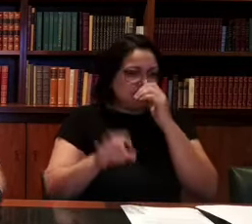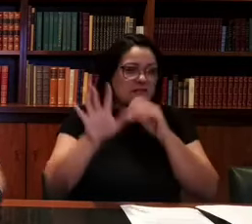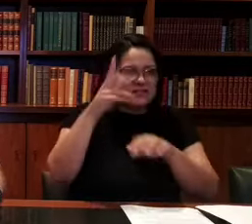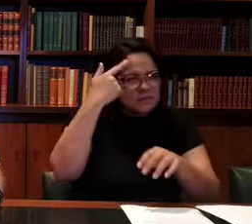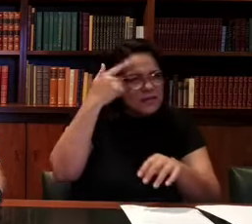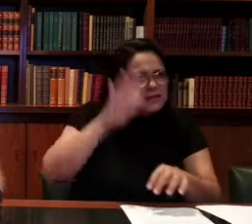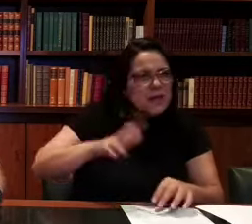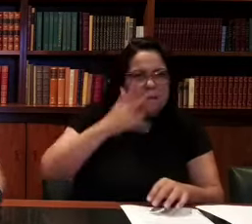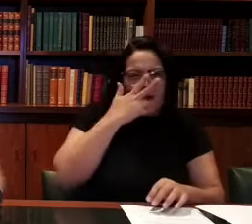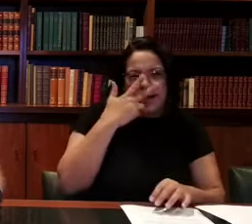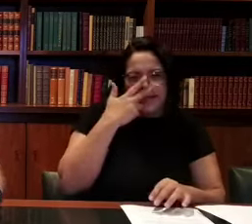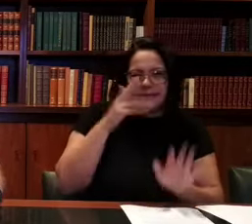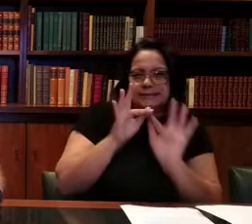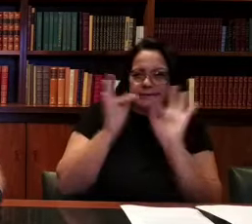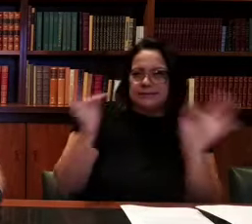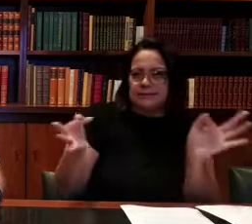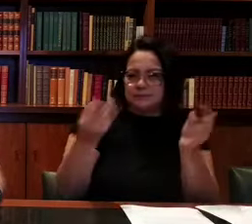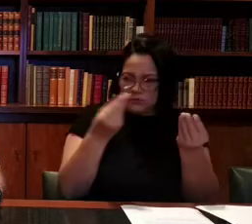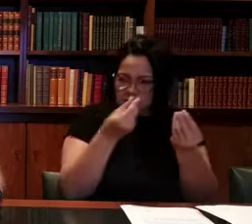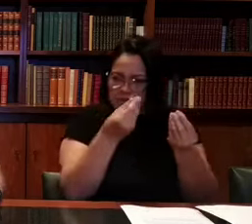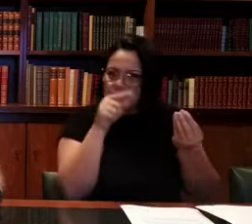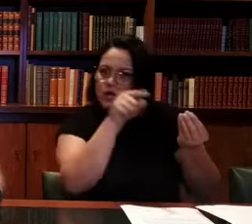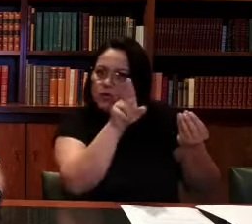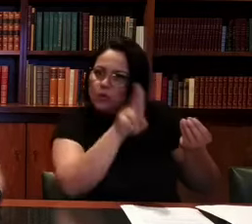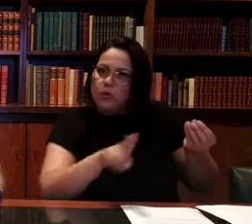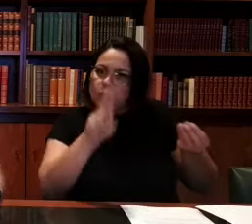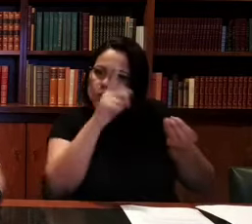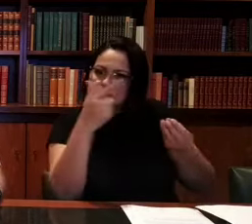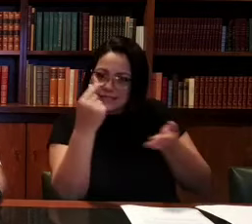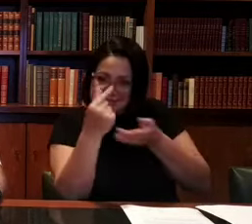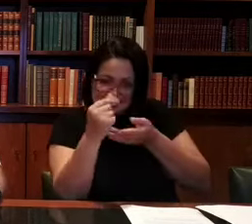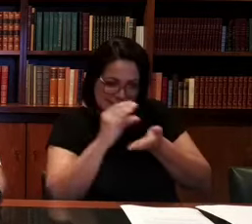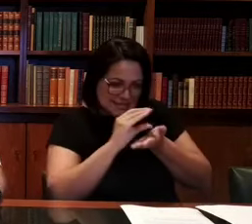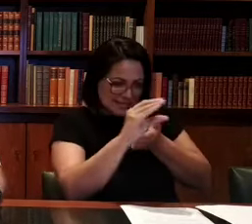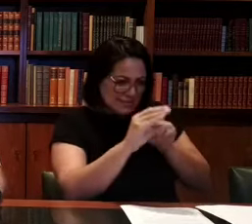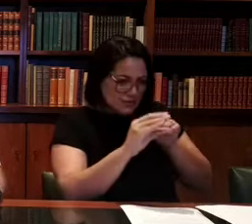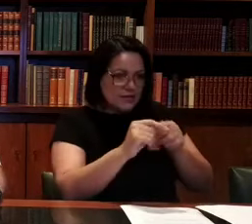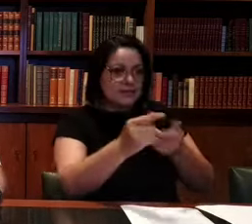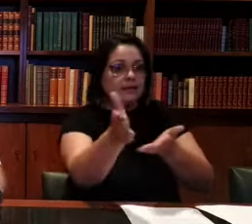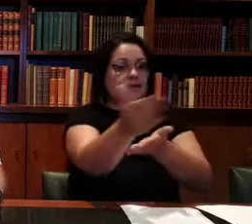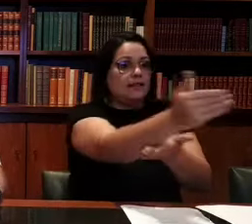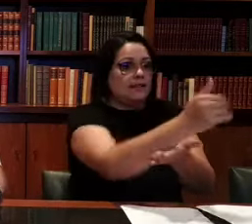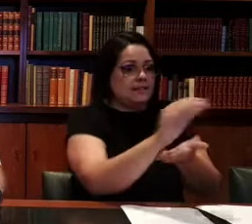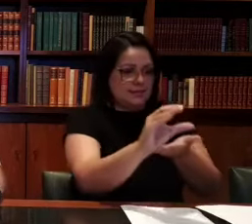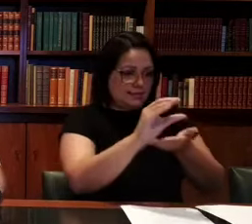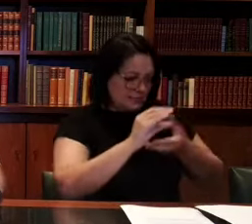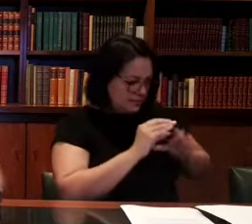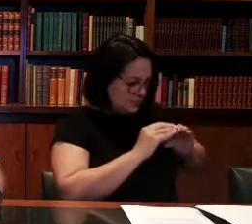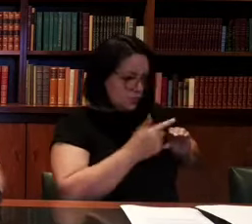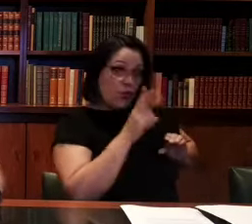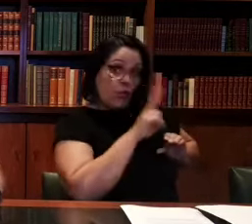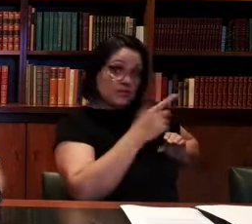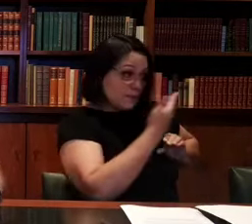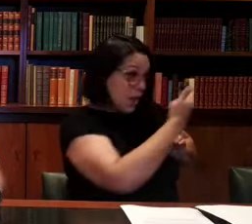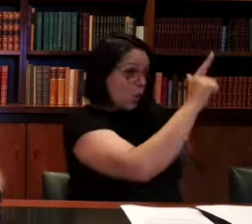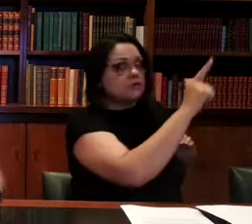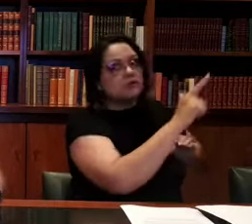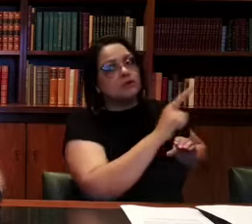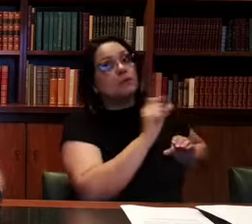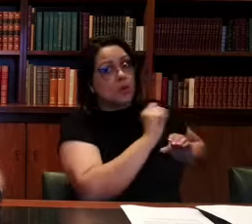simples mas quando você usa este recurso para outras finalidades tá muita coisa pode acontecer de bom